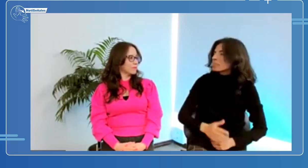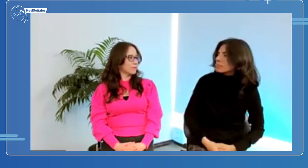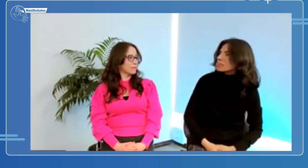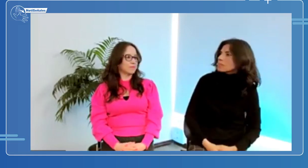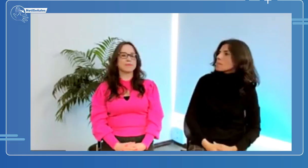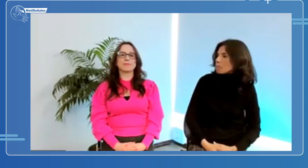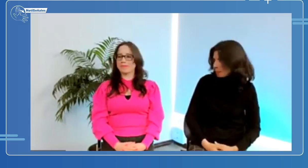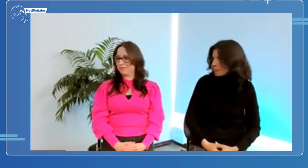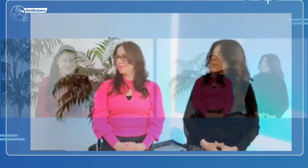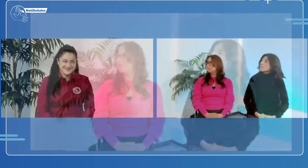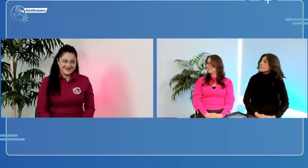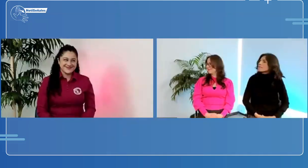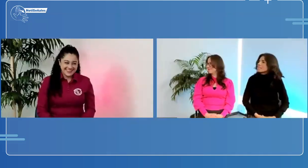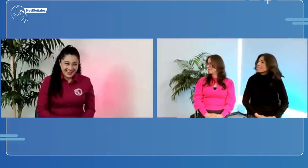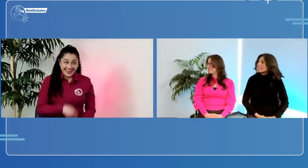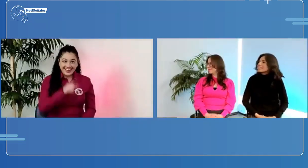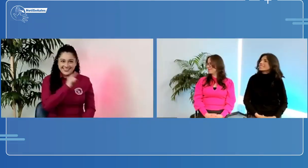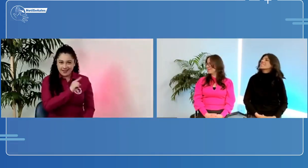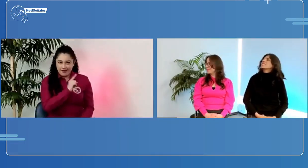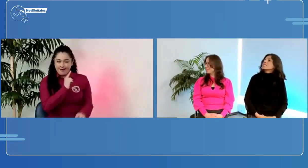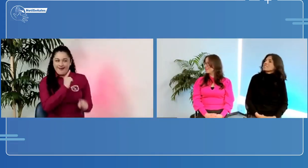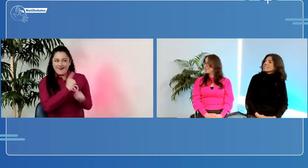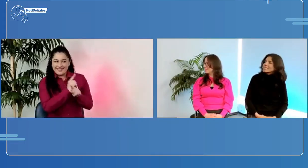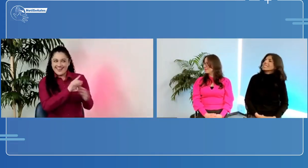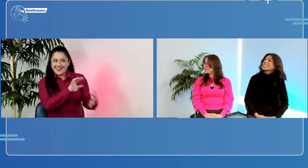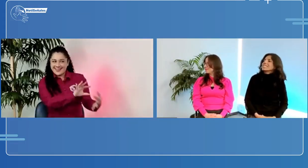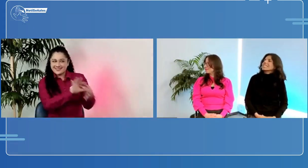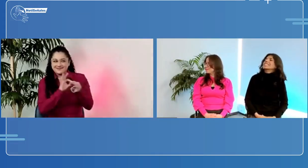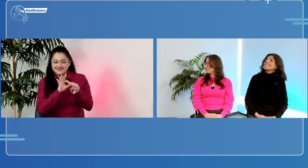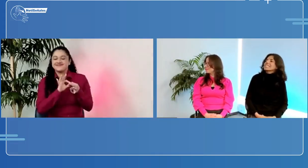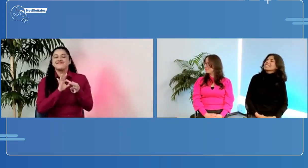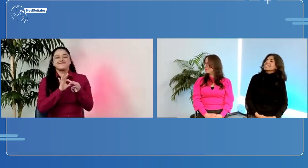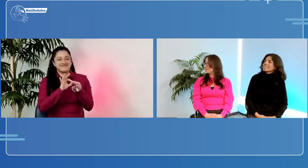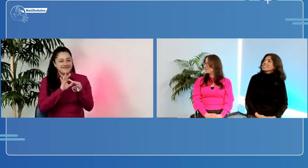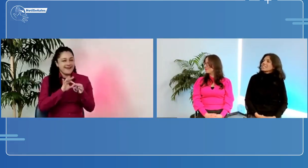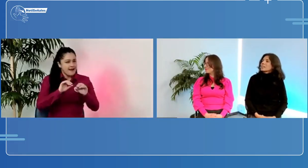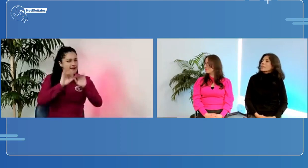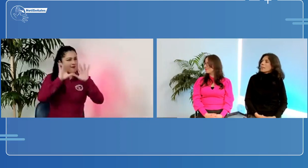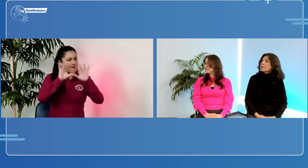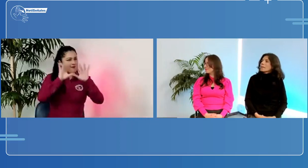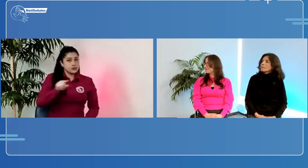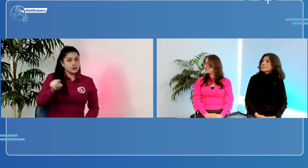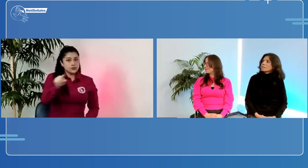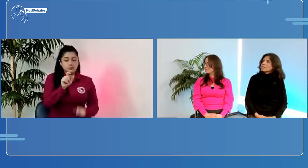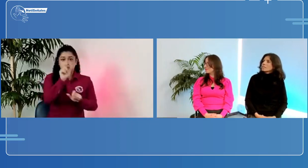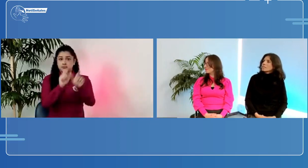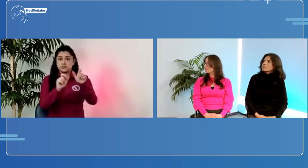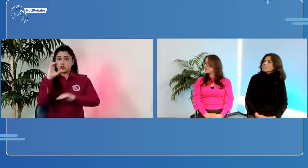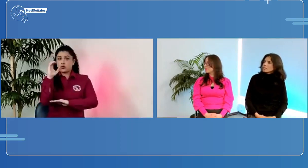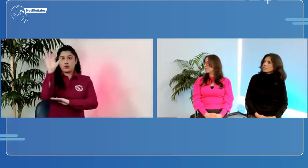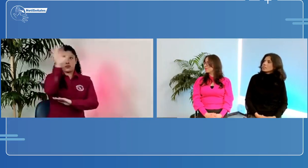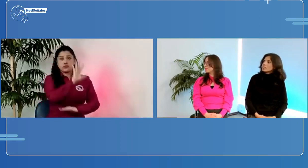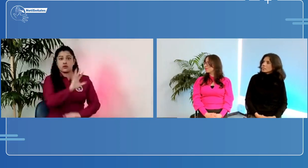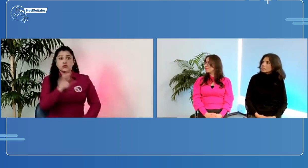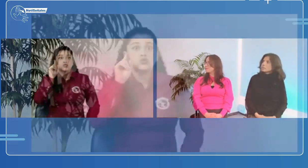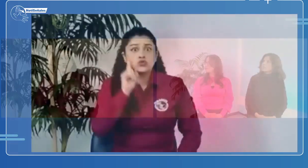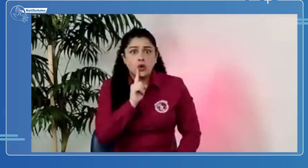del Sisbén podría ser esta. Así es. Eso precisamente es bueno aclararlo porque